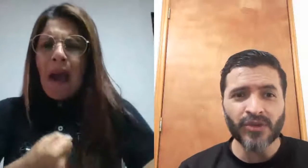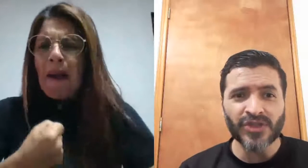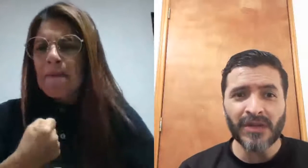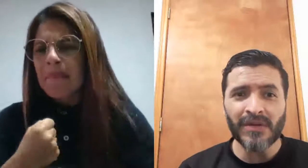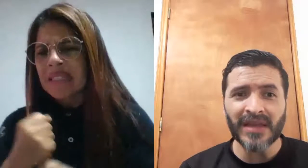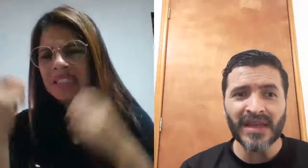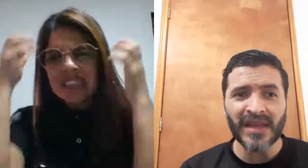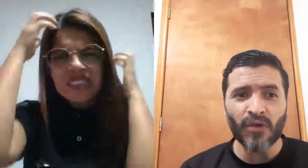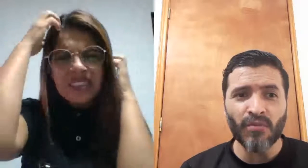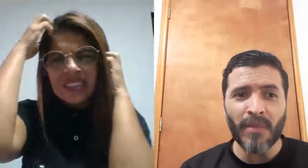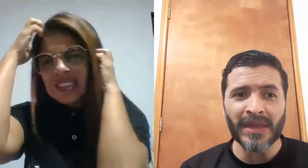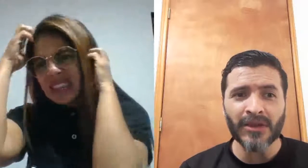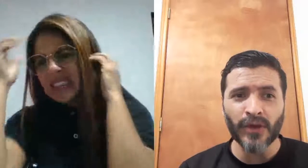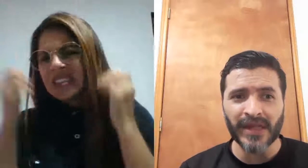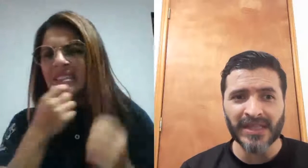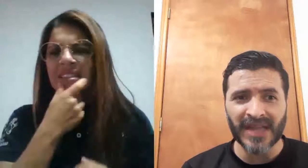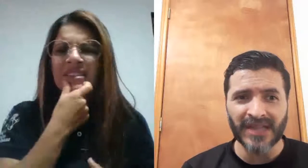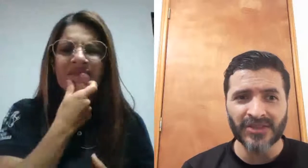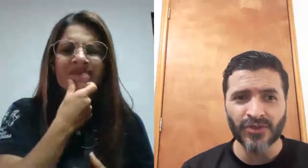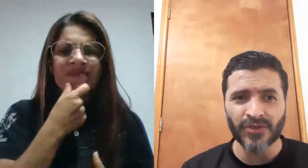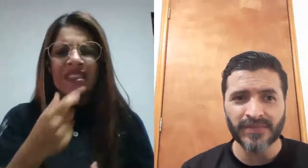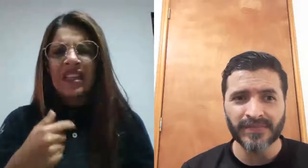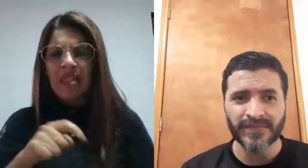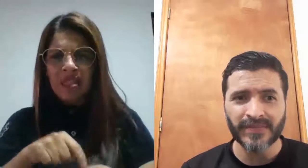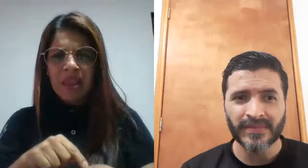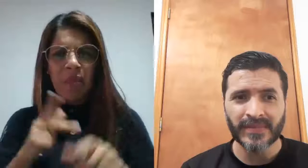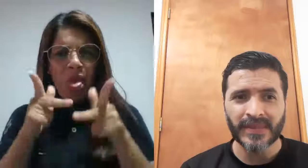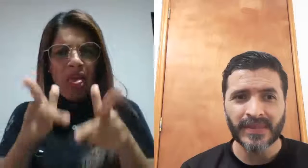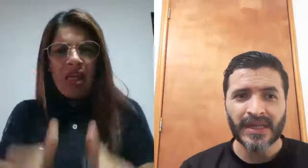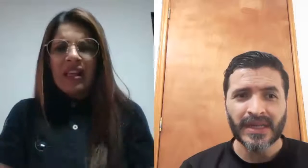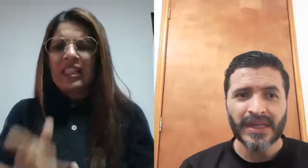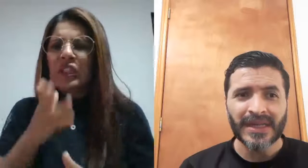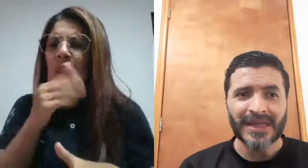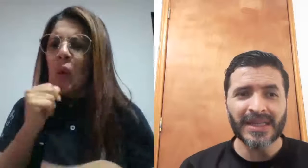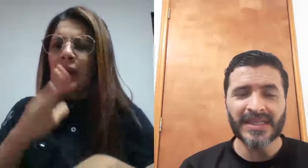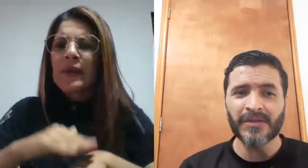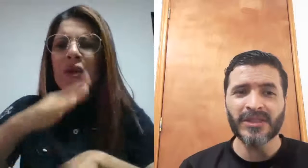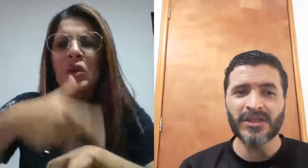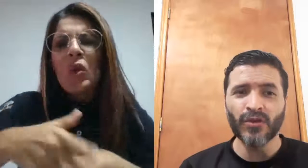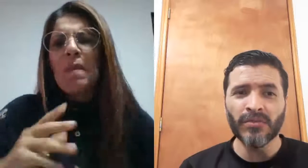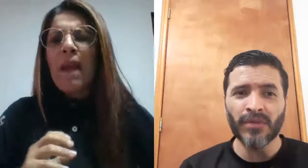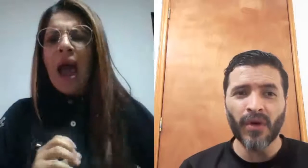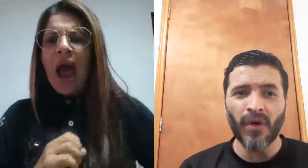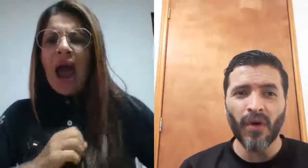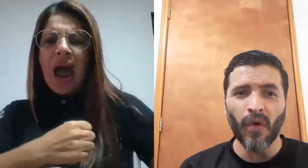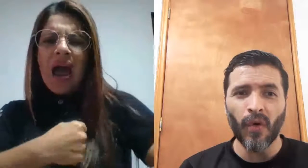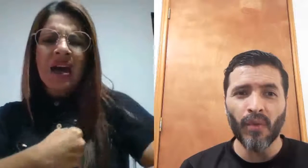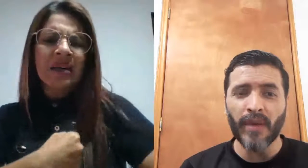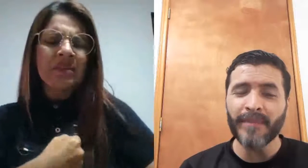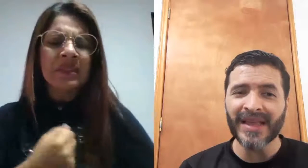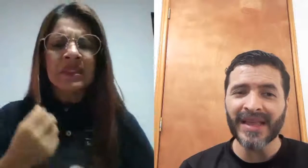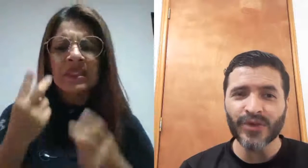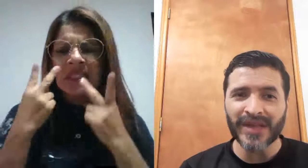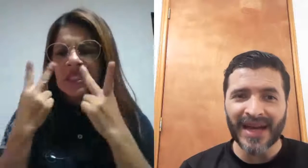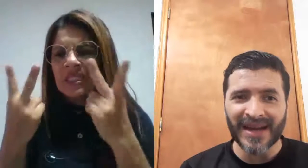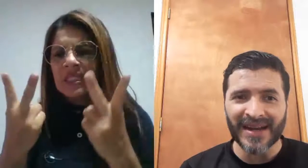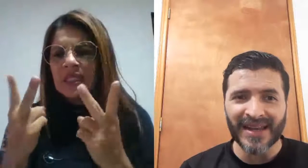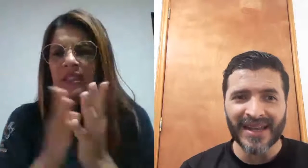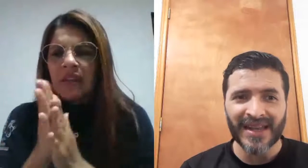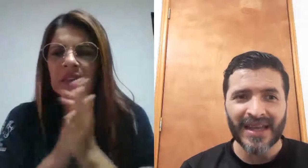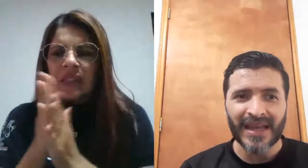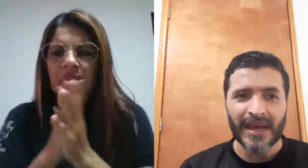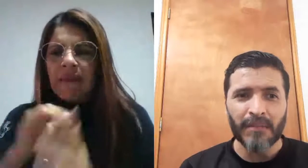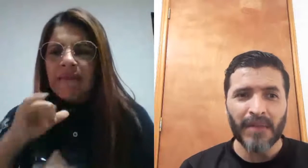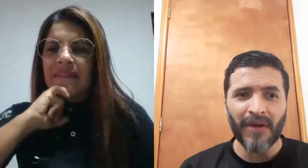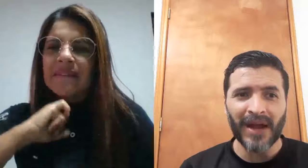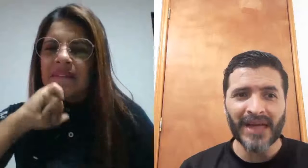Es imposible tener un momento de descanso. Y si vislumbro un buen pedazo de